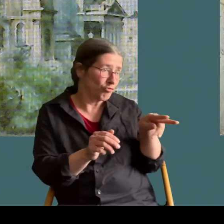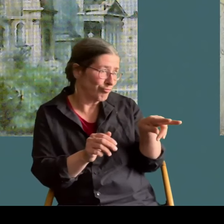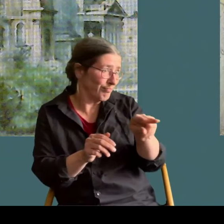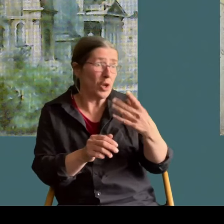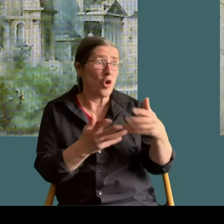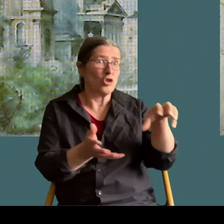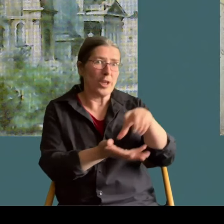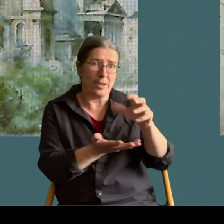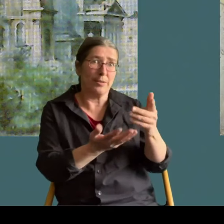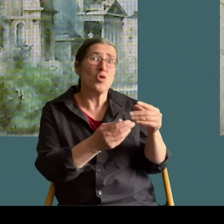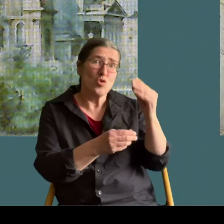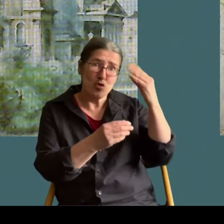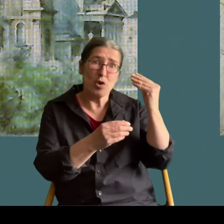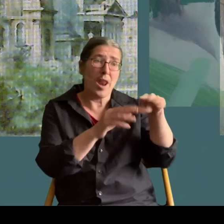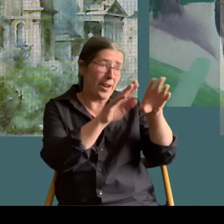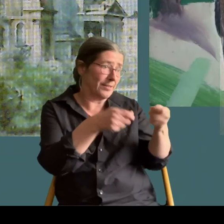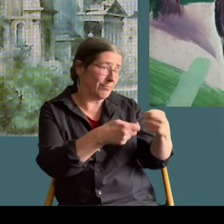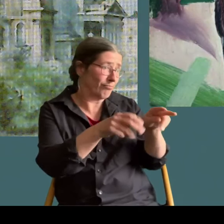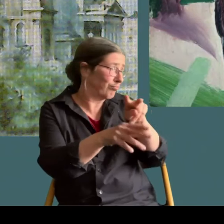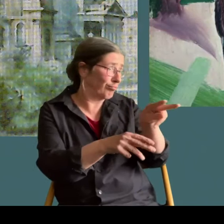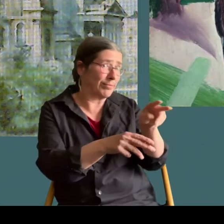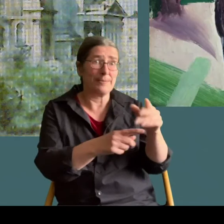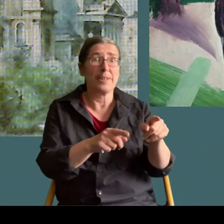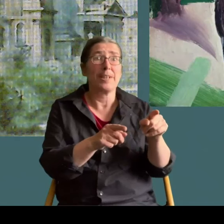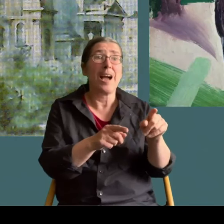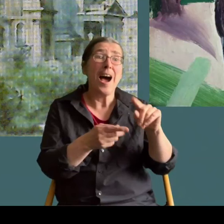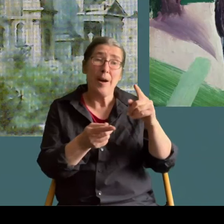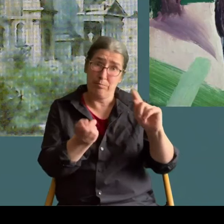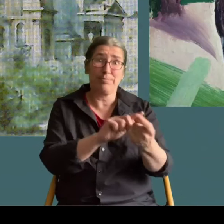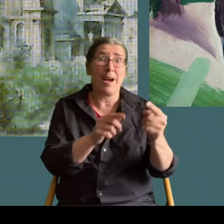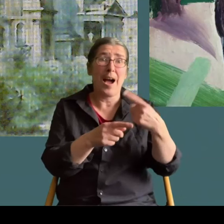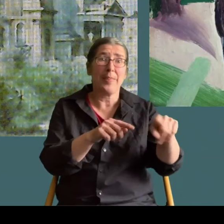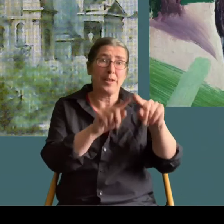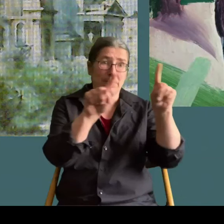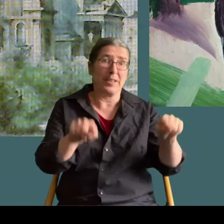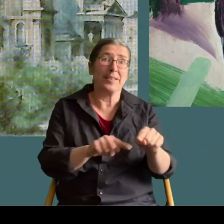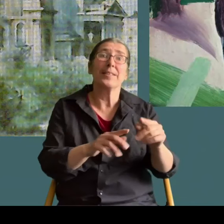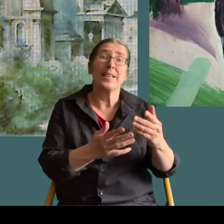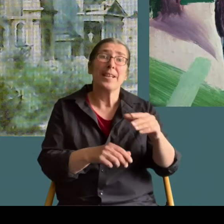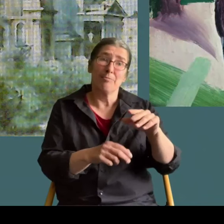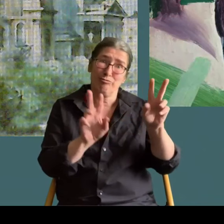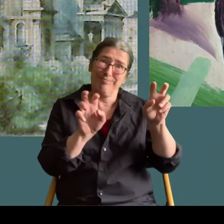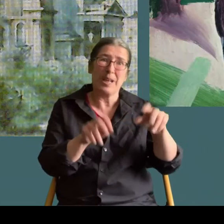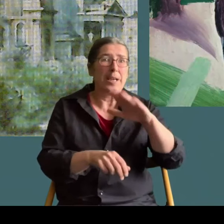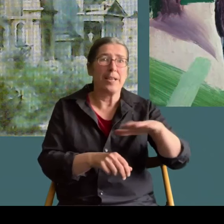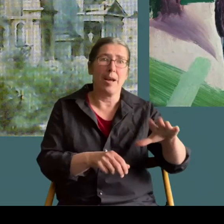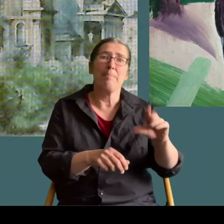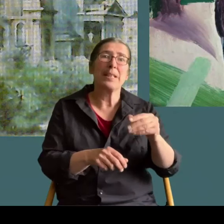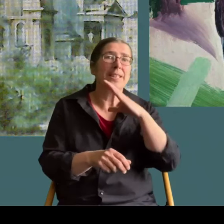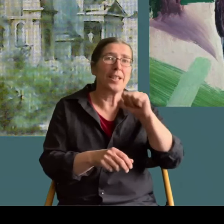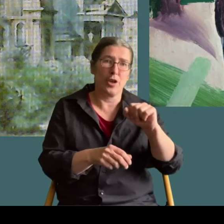anguckt. Also eine Großstadt-Impression. Ein weiteres Bild von August Macke von 1913. Das Bild heißt Kinder mit Ziege.